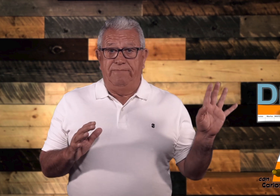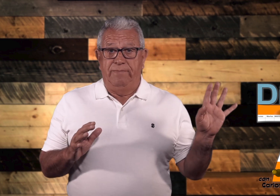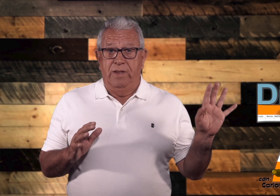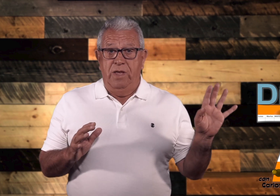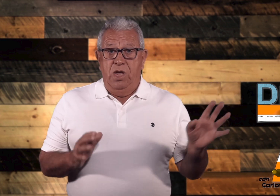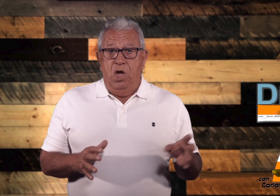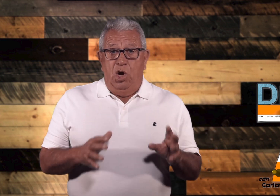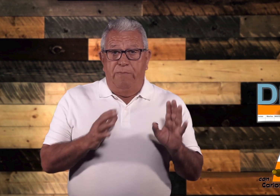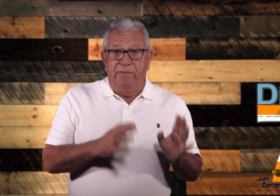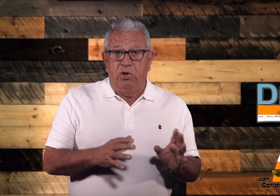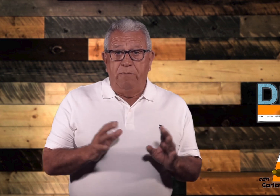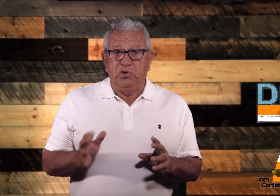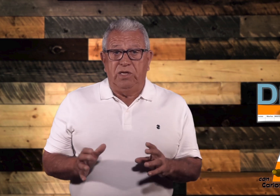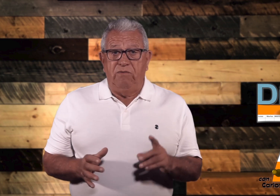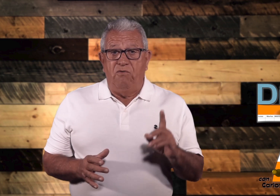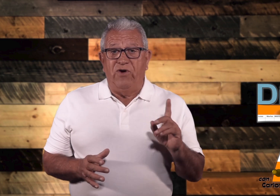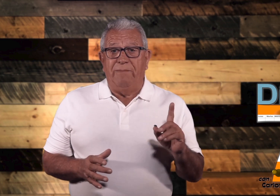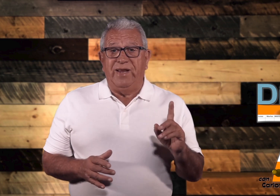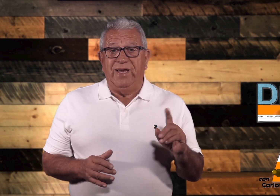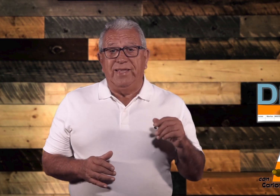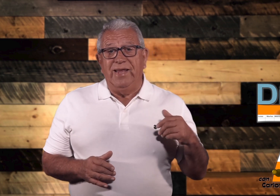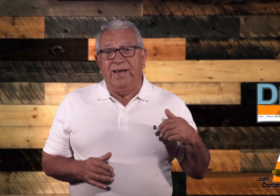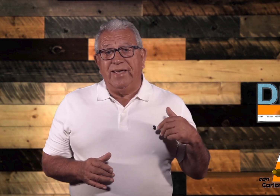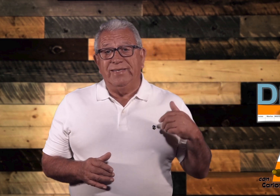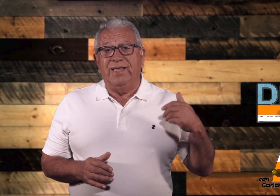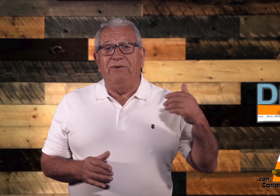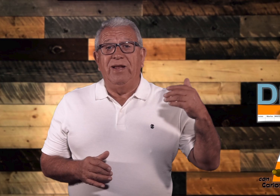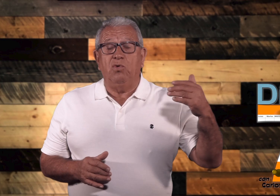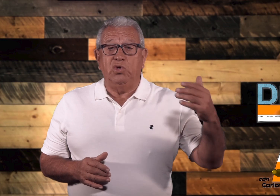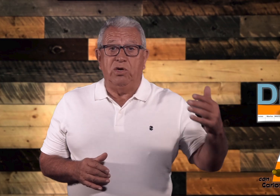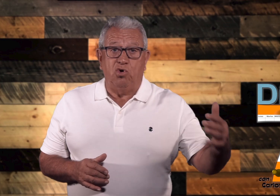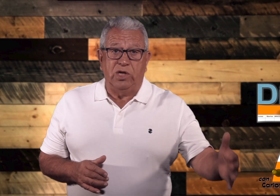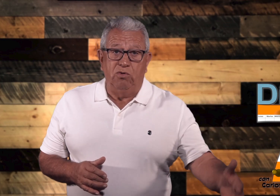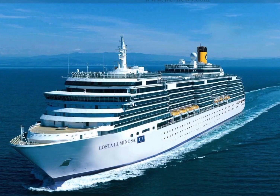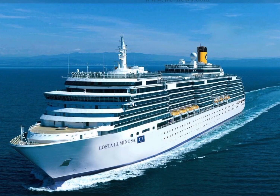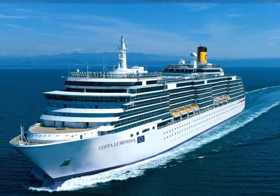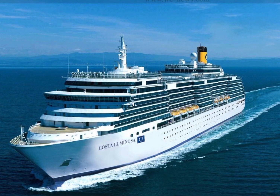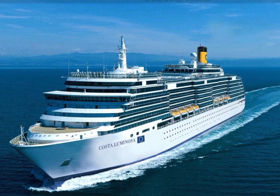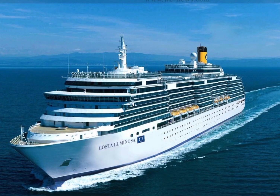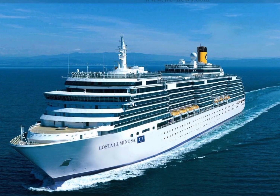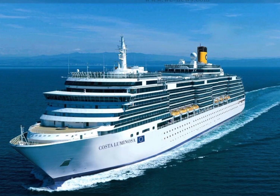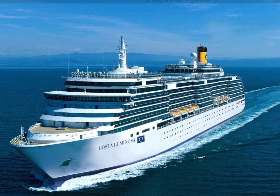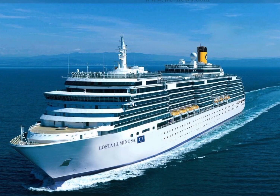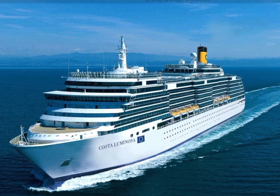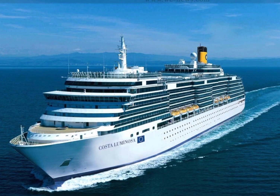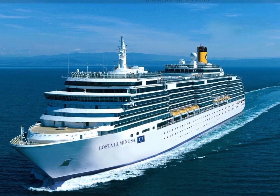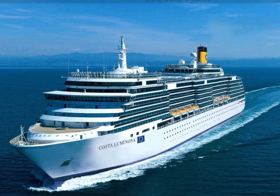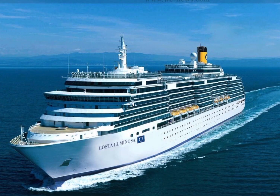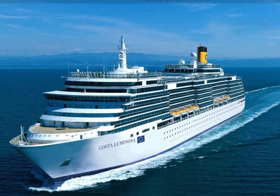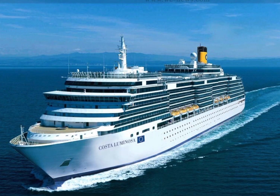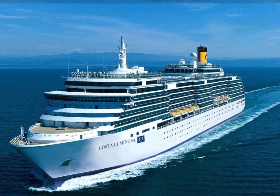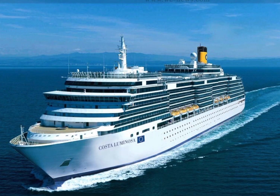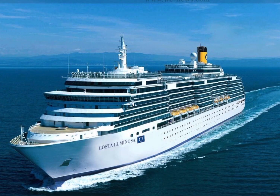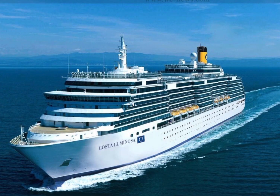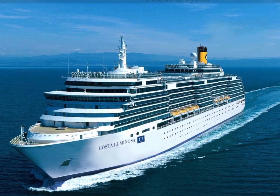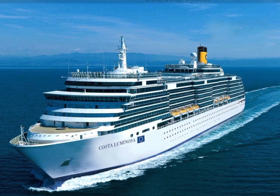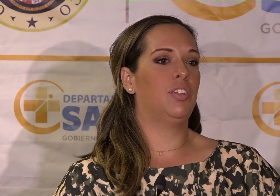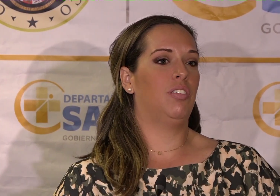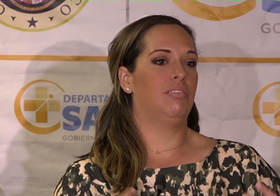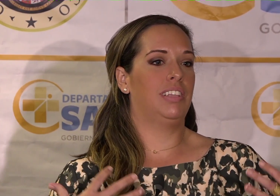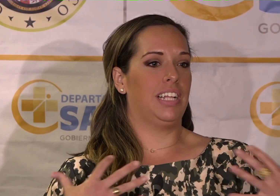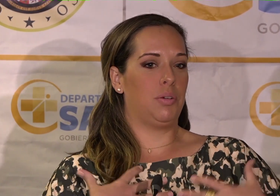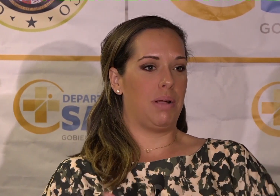babia los primeros dos positivos fue la pareja italiana que estaba en el crucero costa luminosa a donde subió la directora de turismo